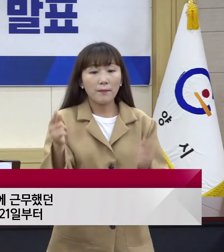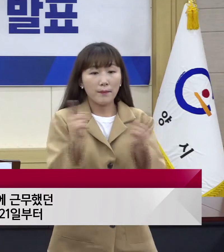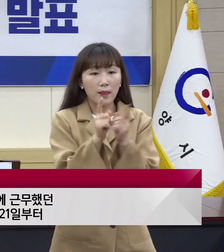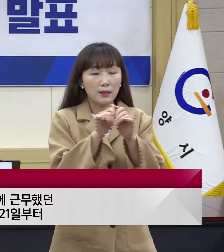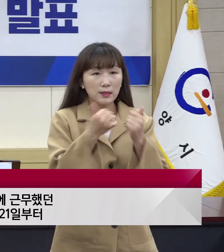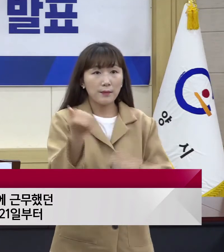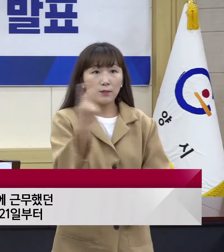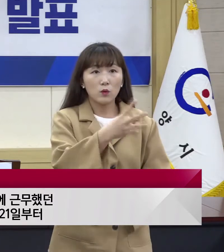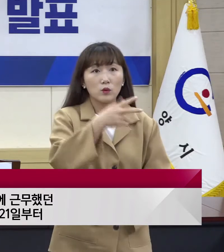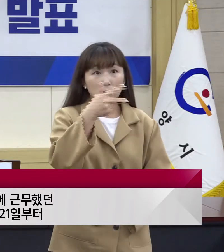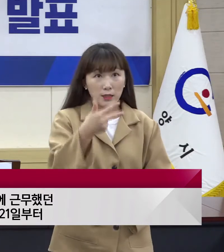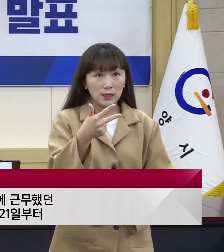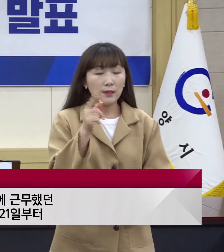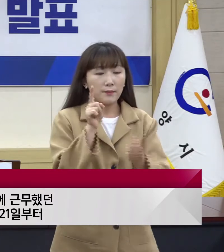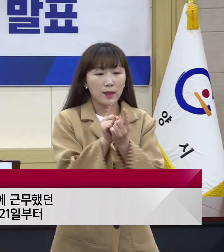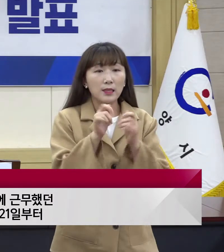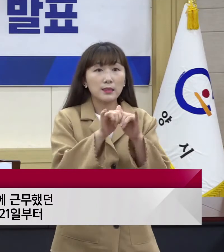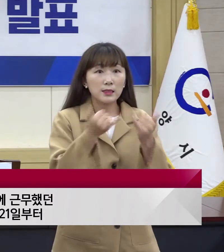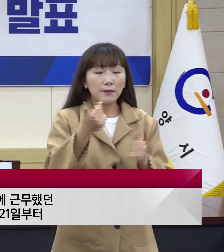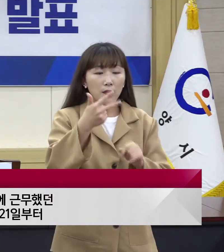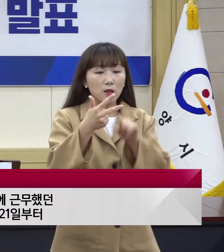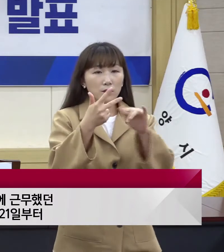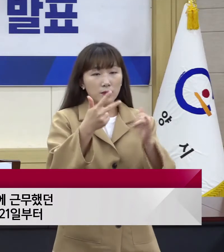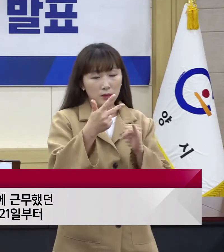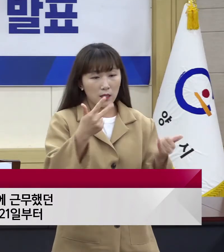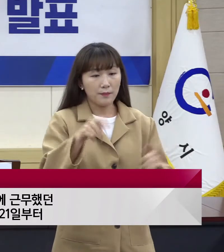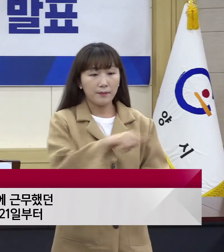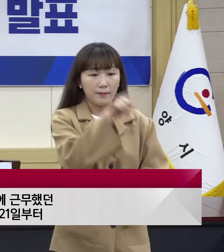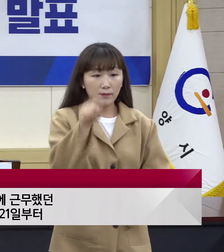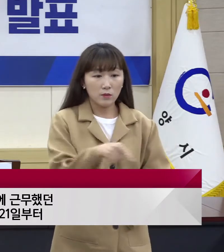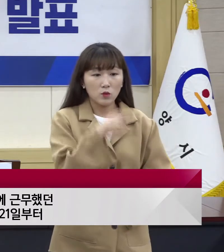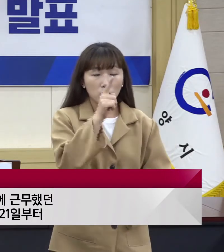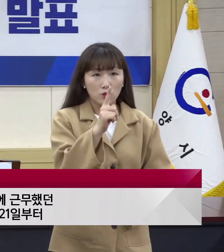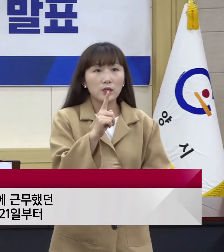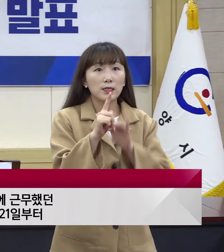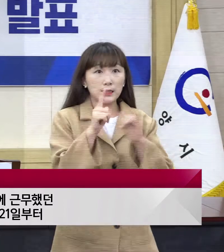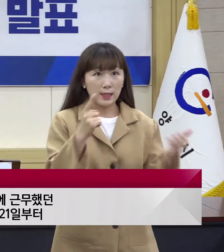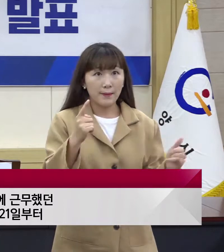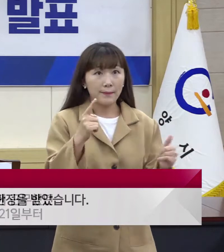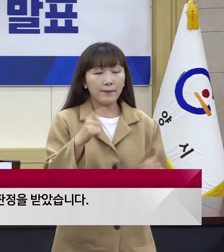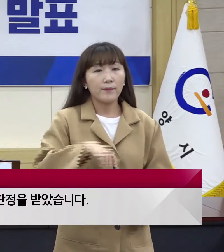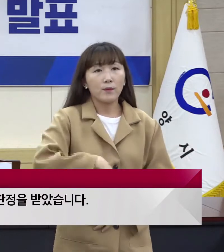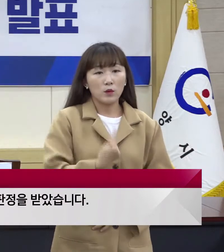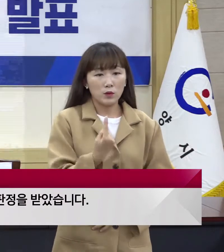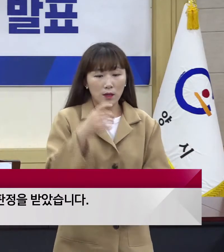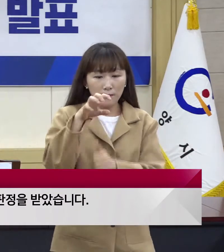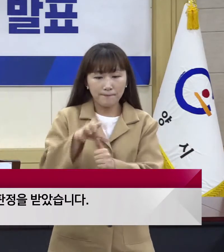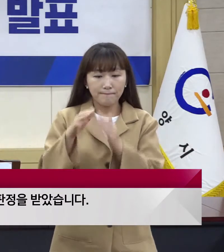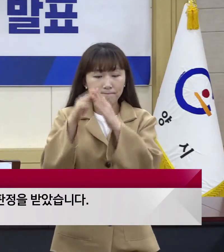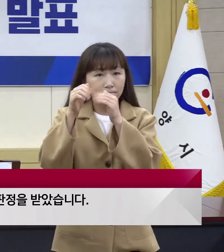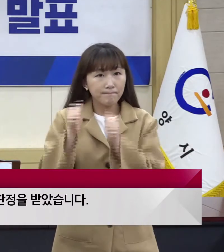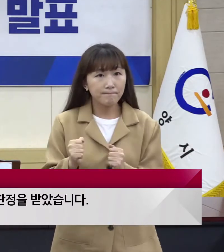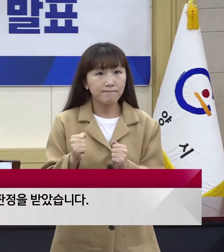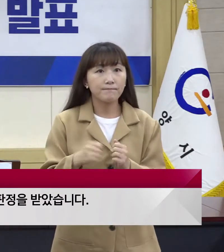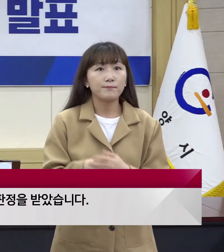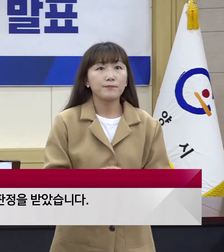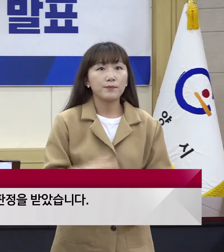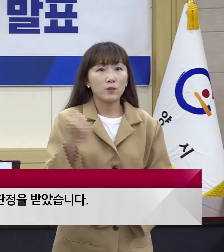확진자와 식사한 7명 중 1명으로 8월 21일부터 자가 격리중에